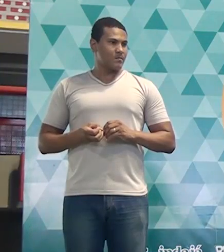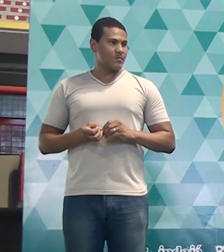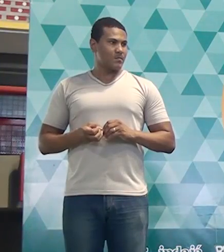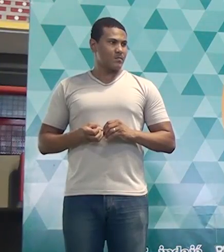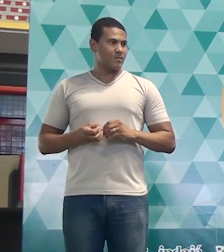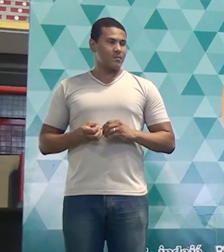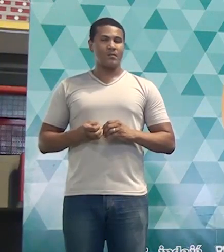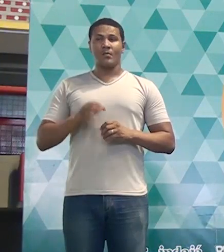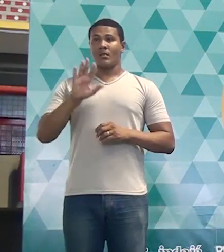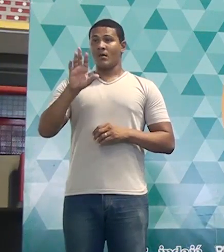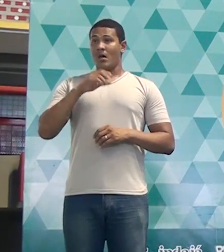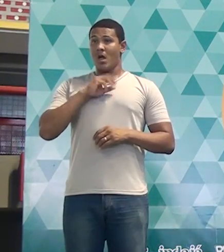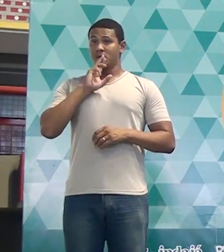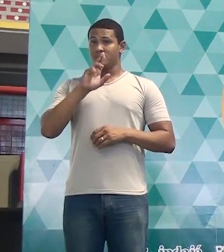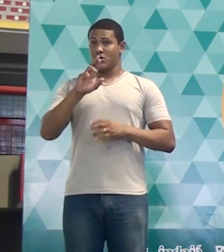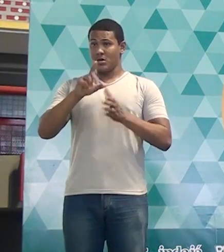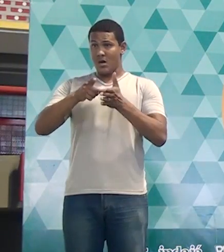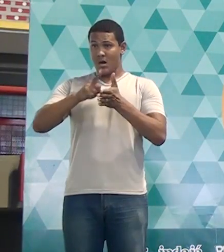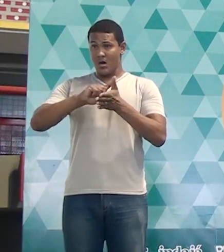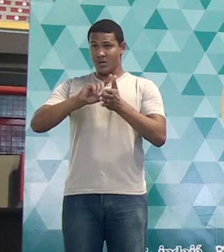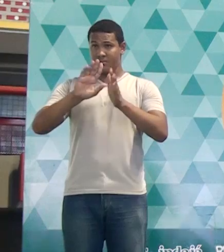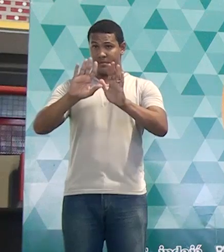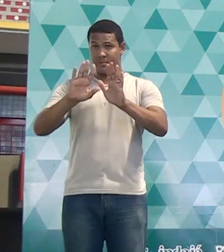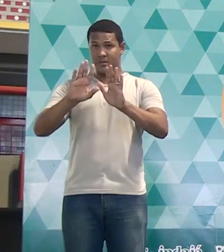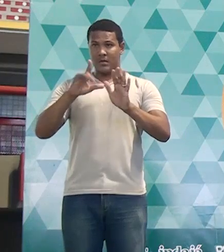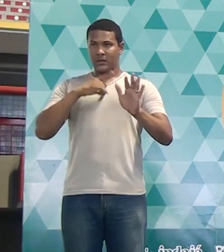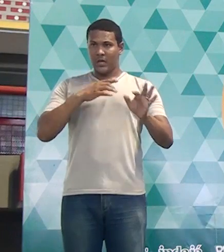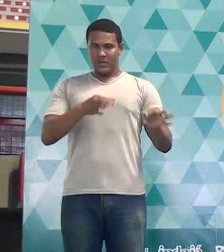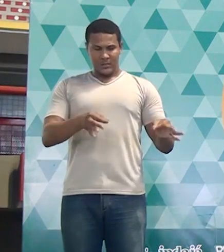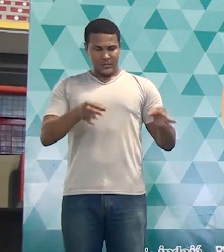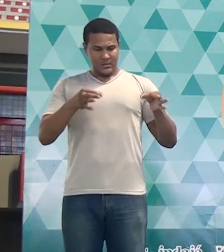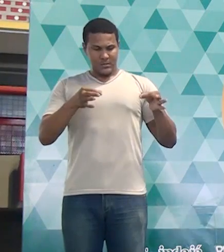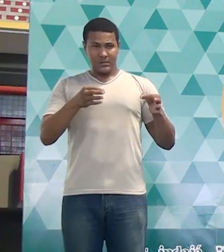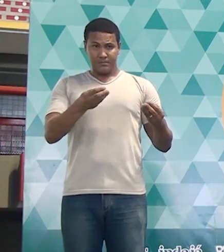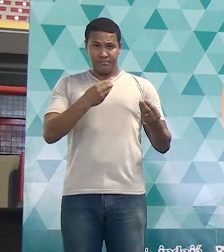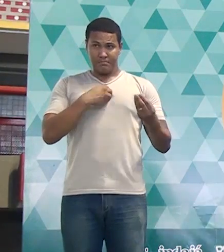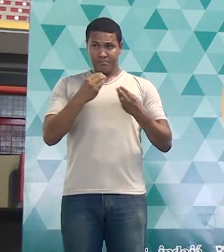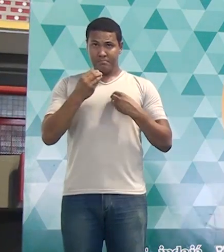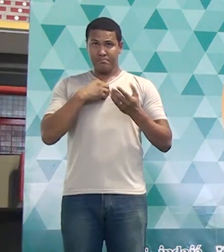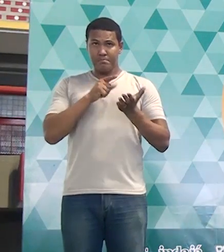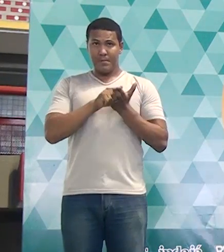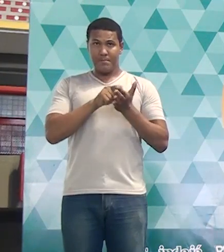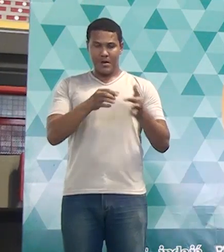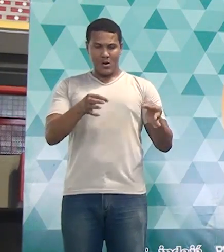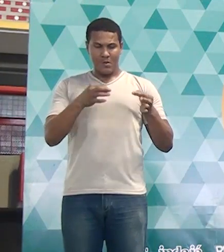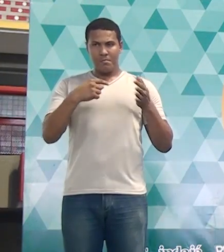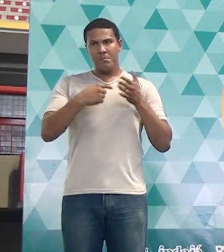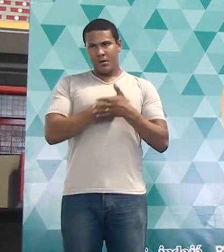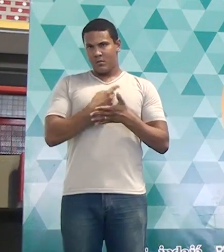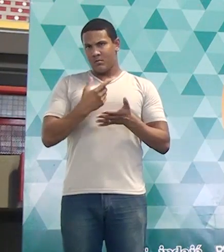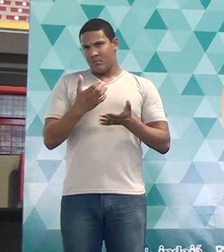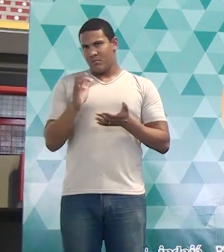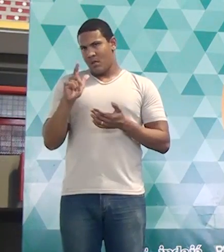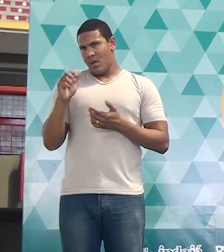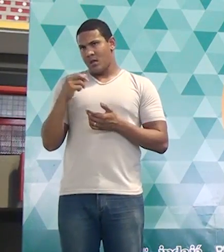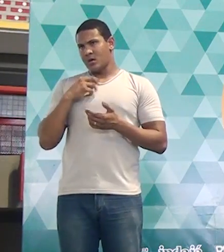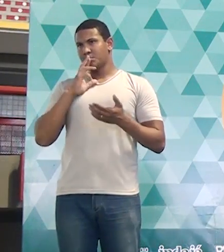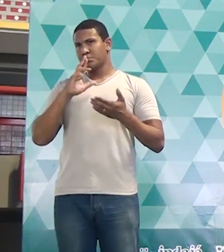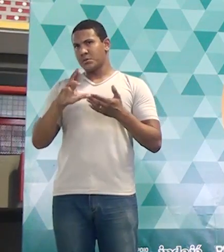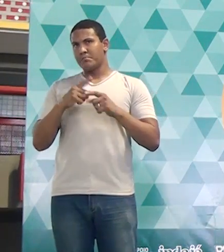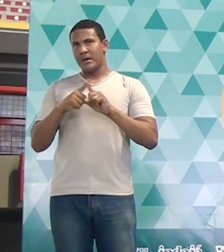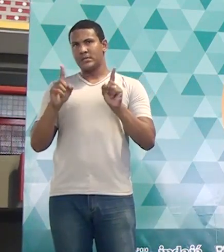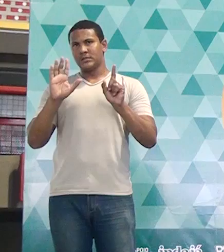Pessoal, antes de responder a questão, há algumas perguntas aqui que merecem resposta. Todas merecem, claro, né? O tempo aqui é